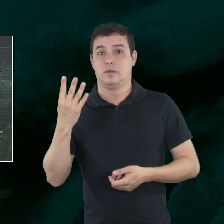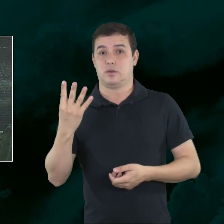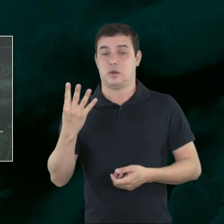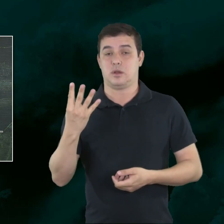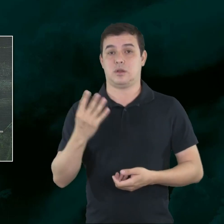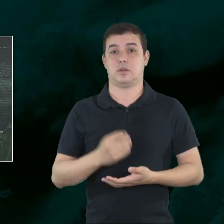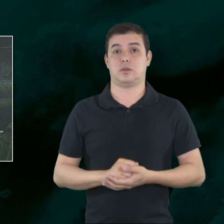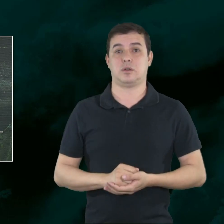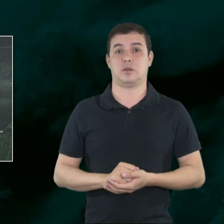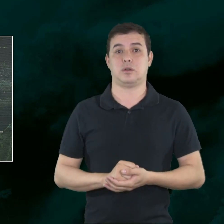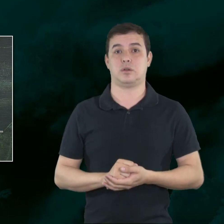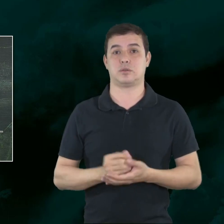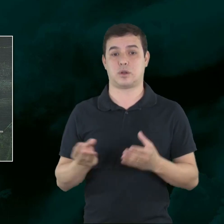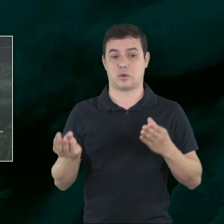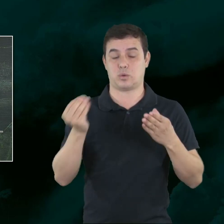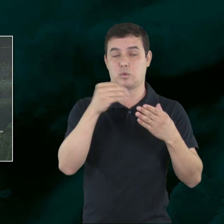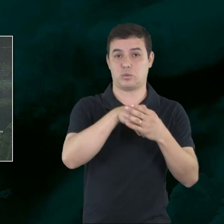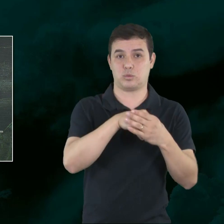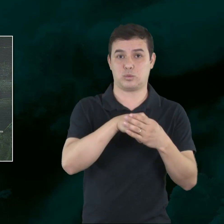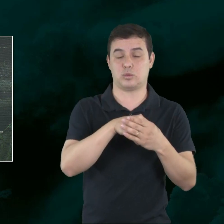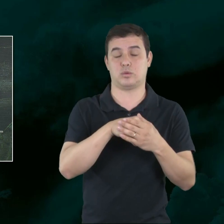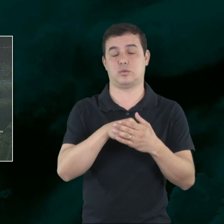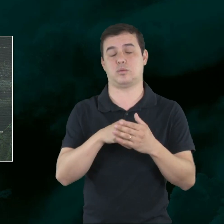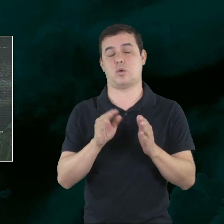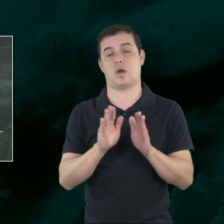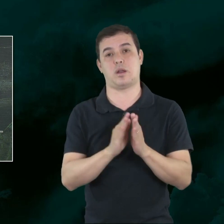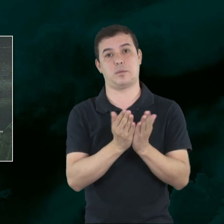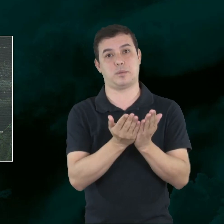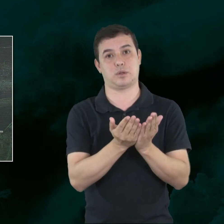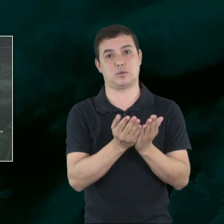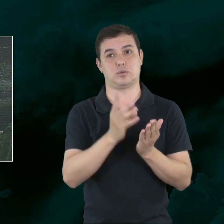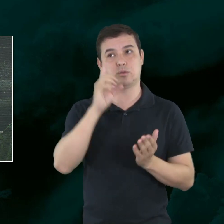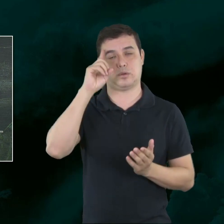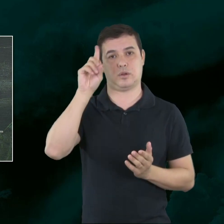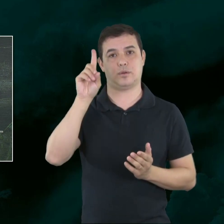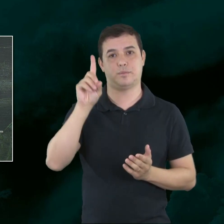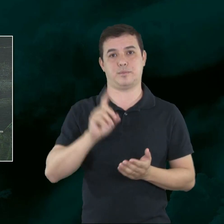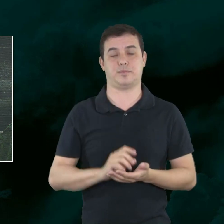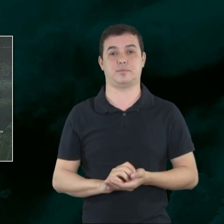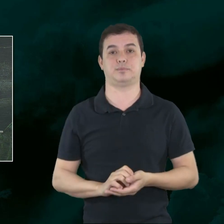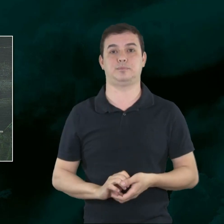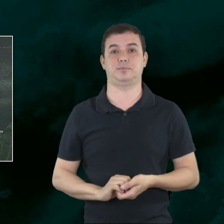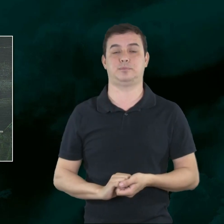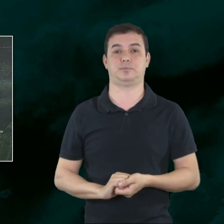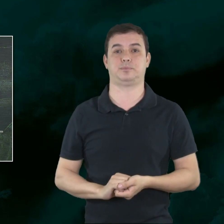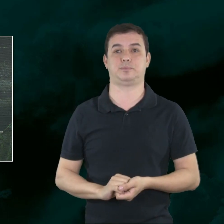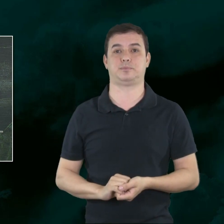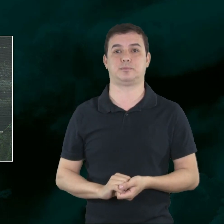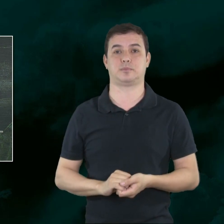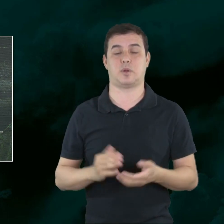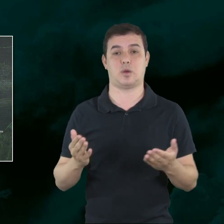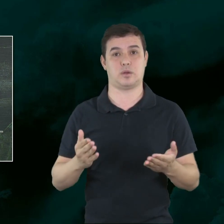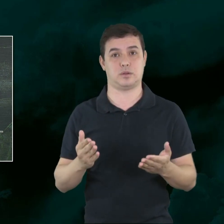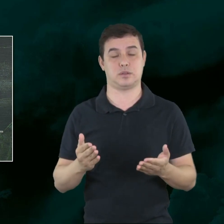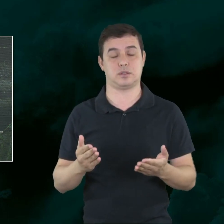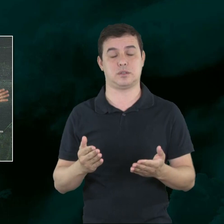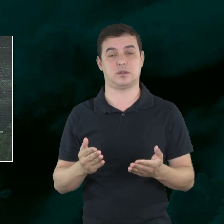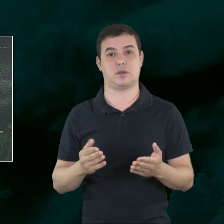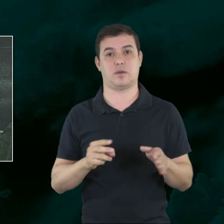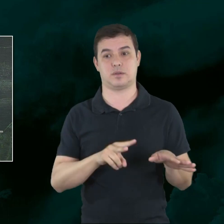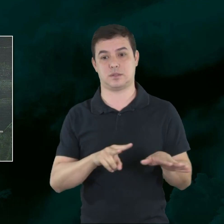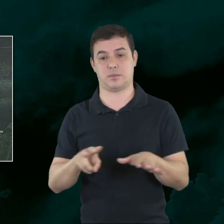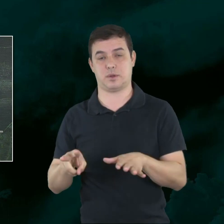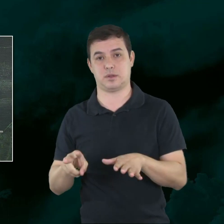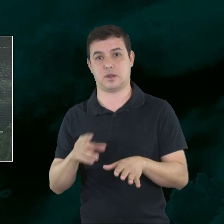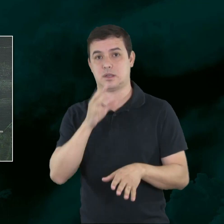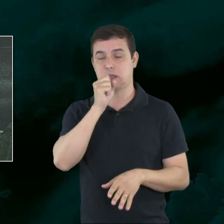diário, todos os alimentos diários para esse semestre. Portanto, esse final de semana e mais o próximo final